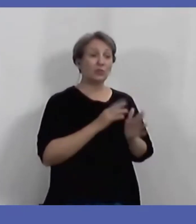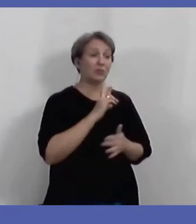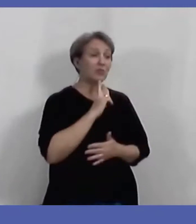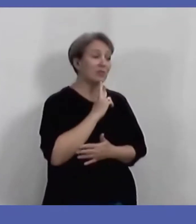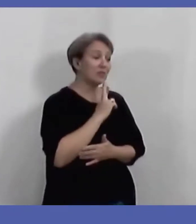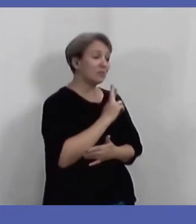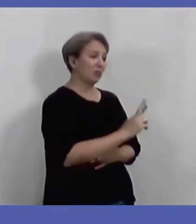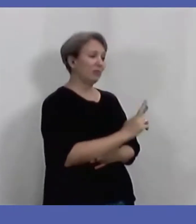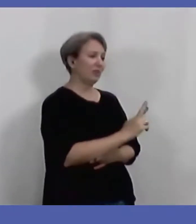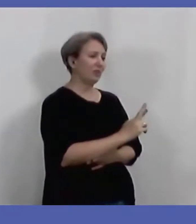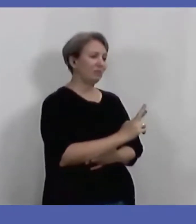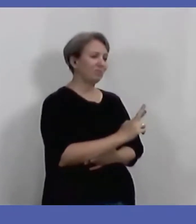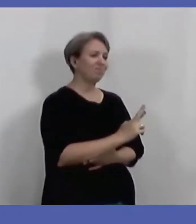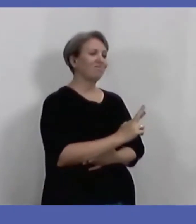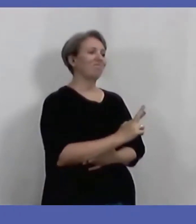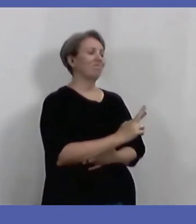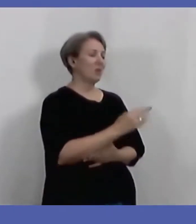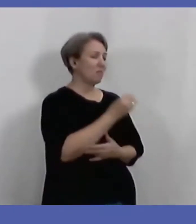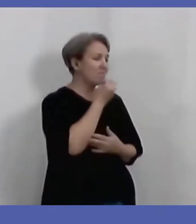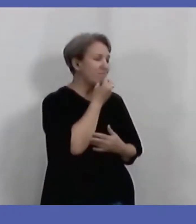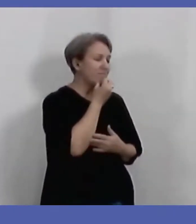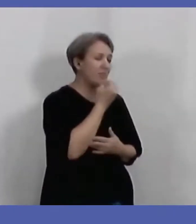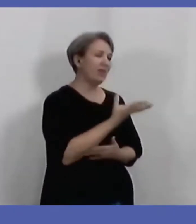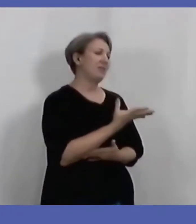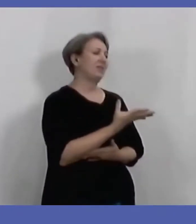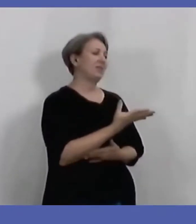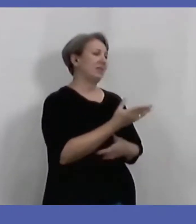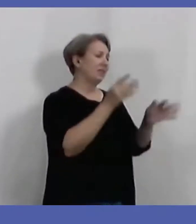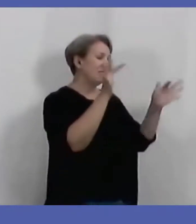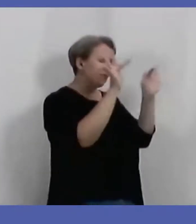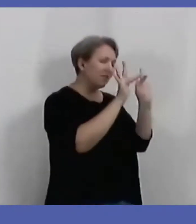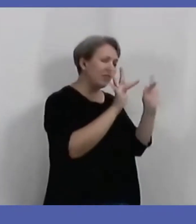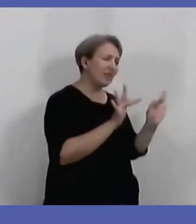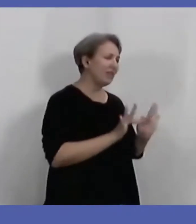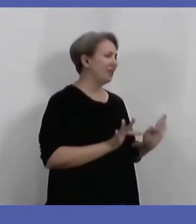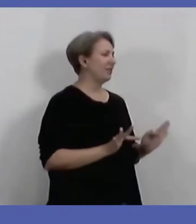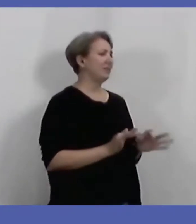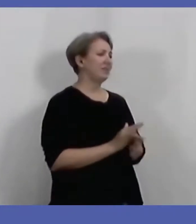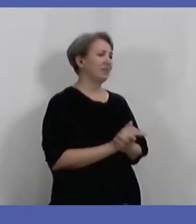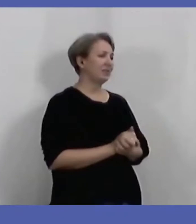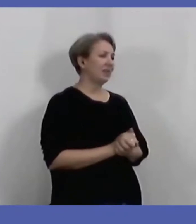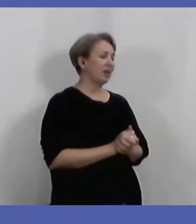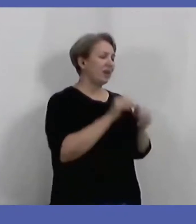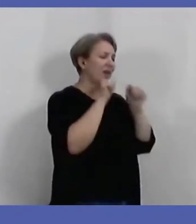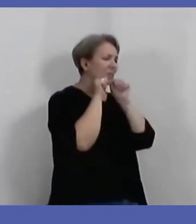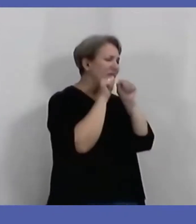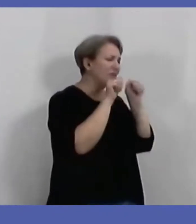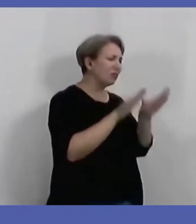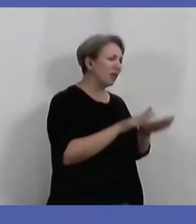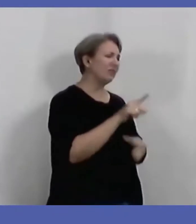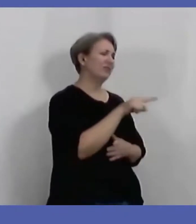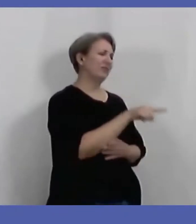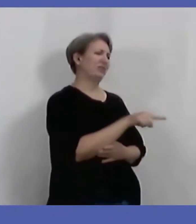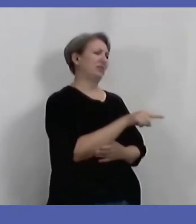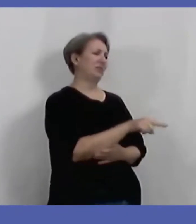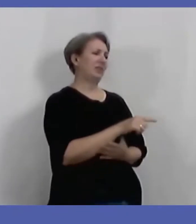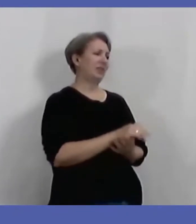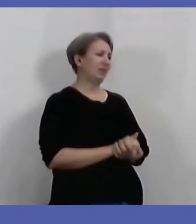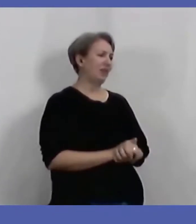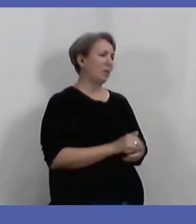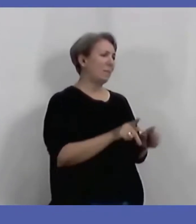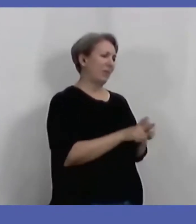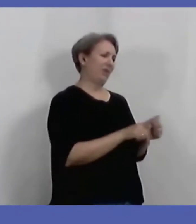bem-aventurado és, Simão Barjonas. Barjonas significa filho de